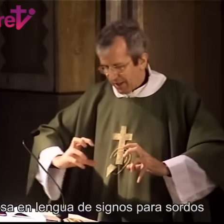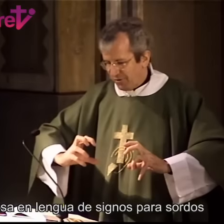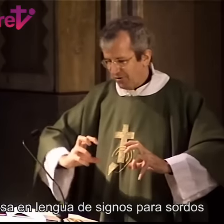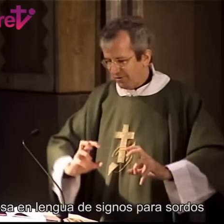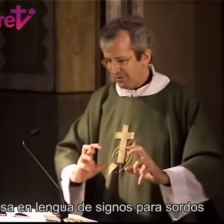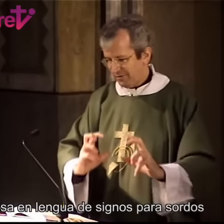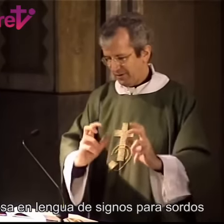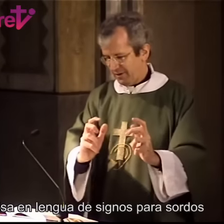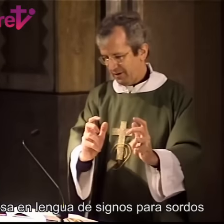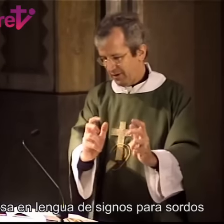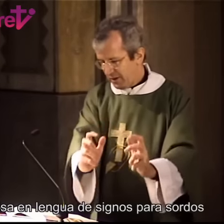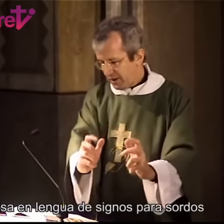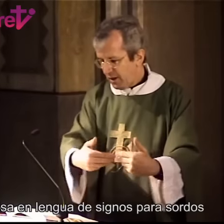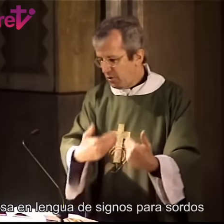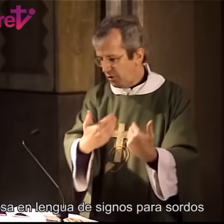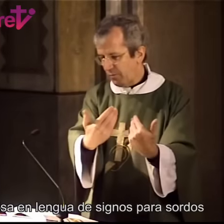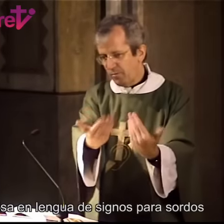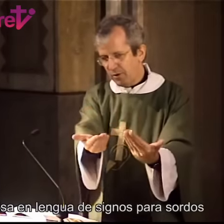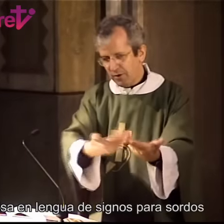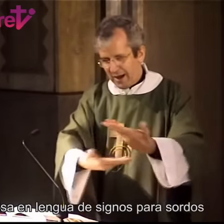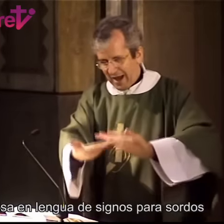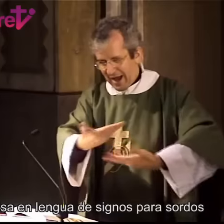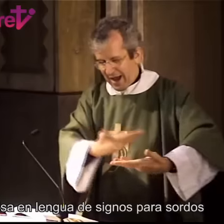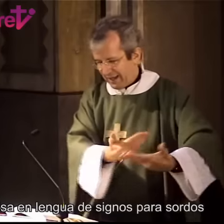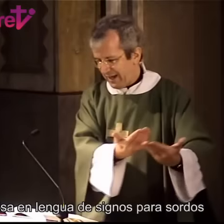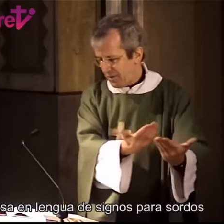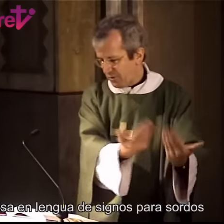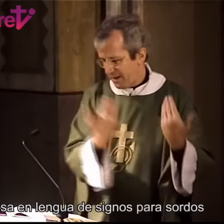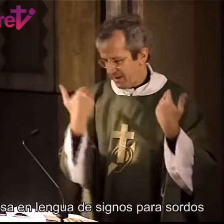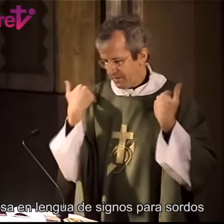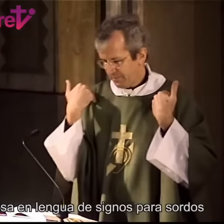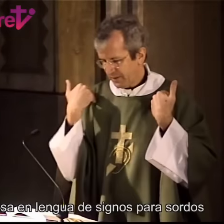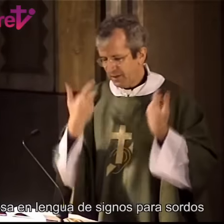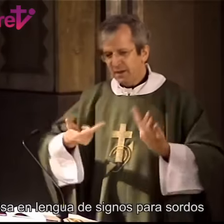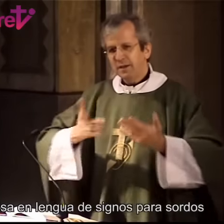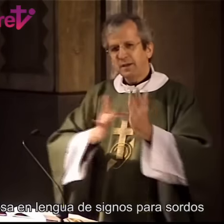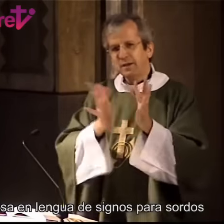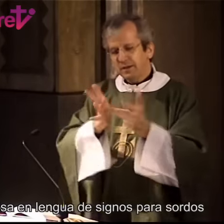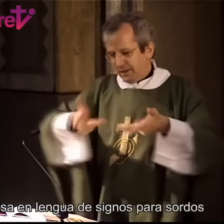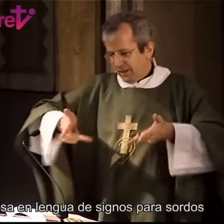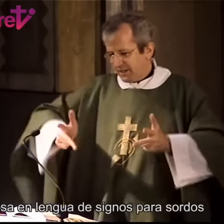enrollándolo, lo devolvió al que le ayudaba y se